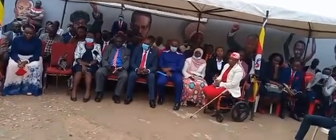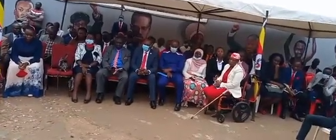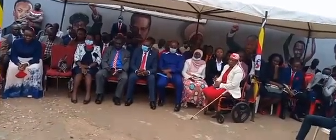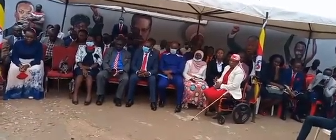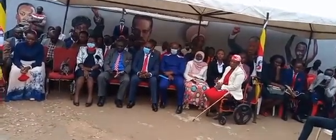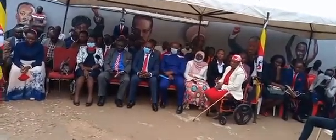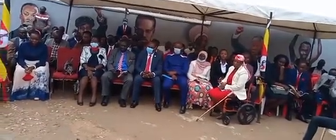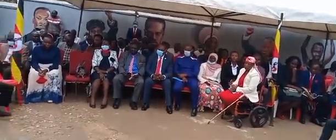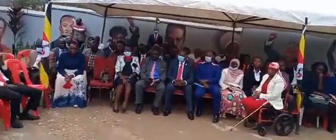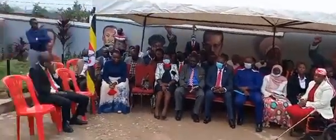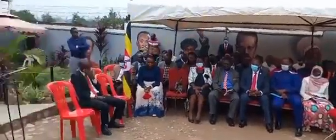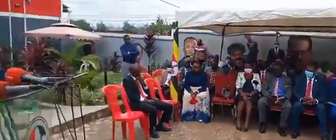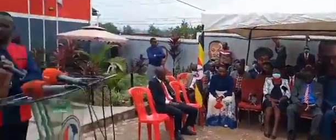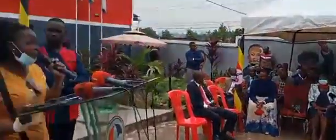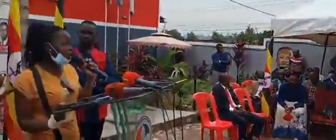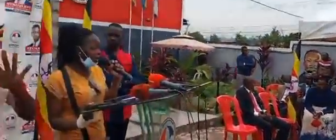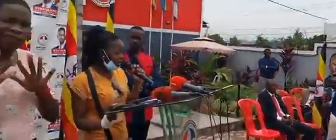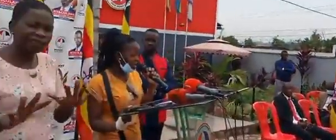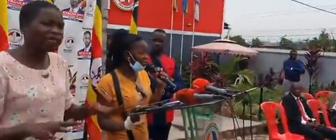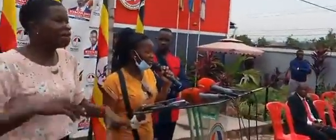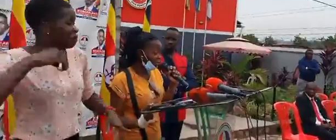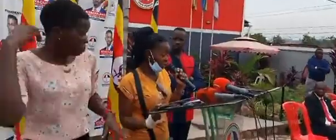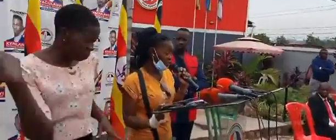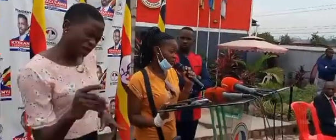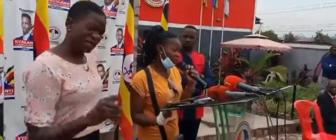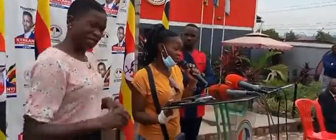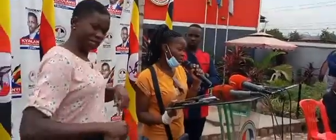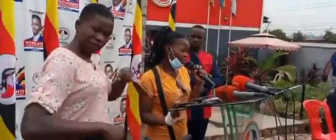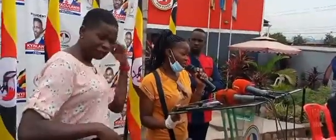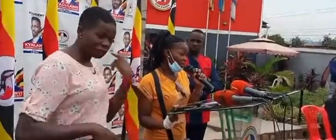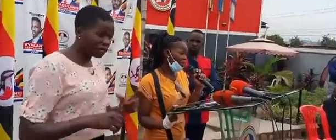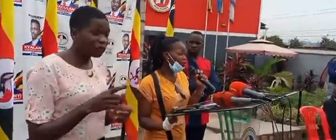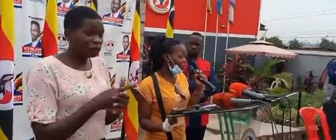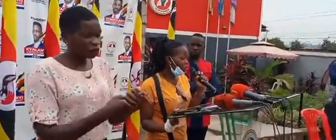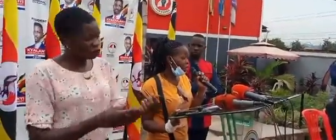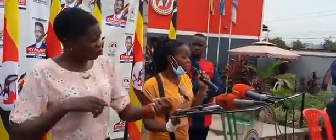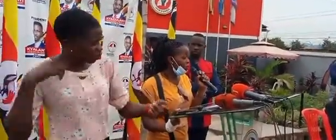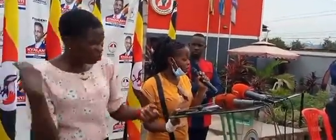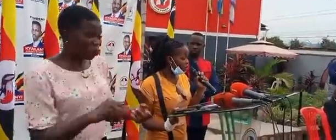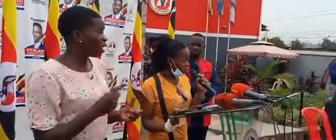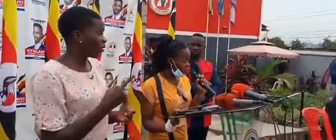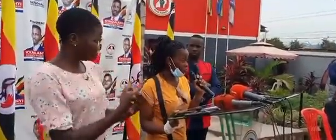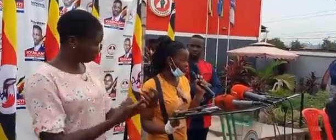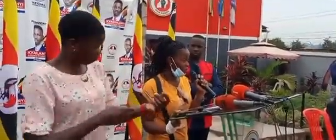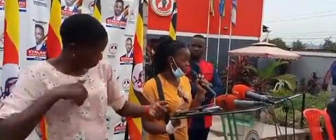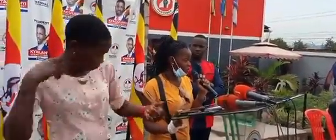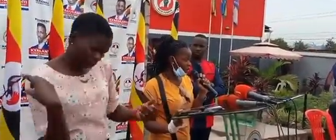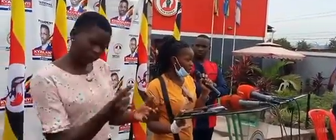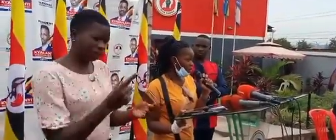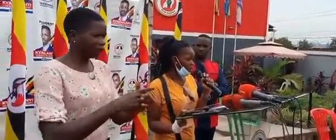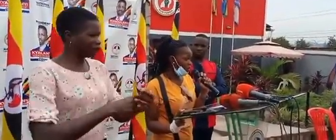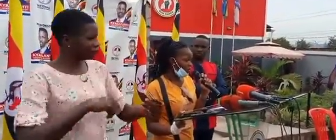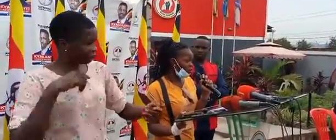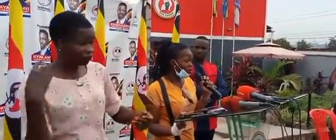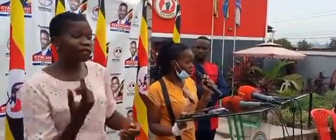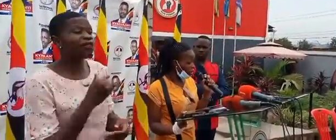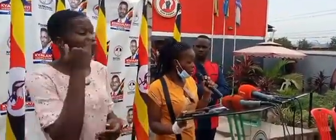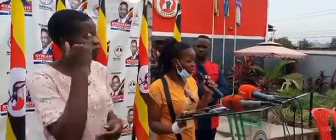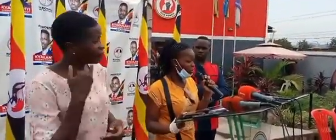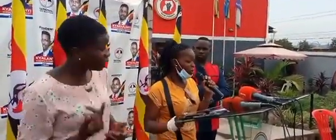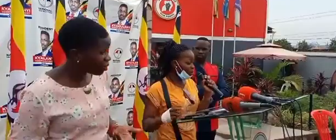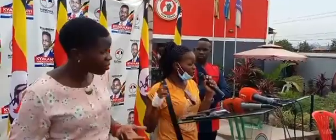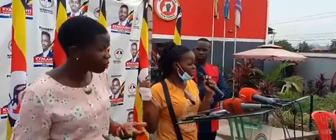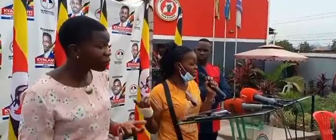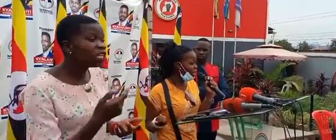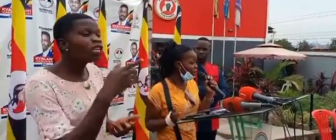enzibu ennyo muli embooko ery'ekigo buli kyokola mbooko buli